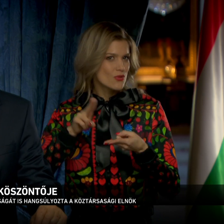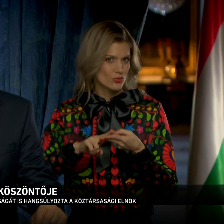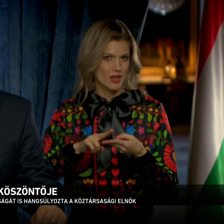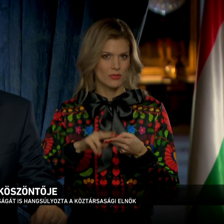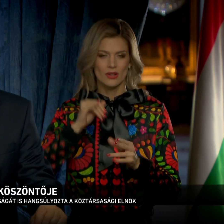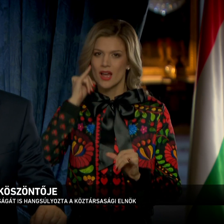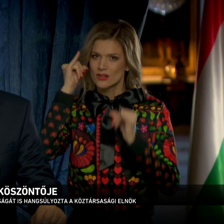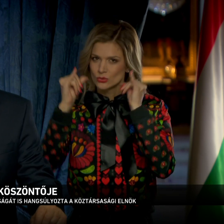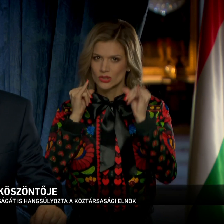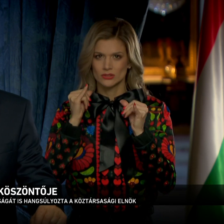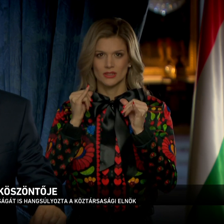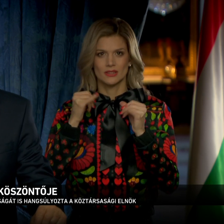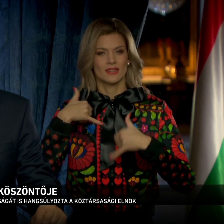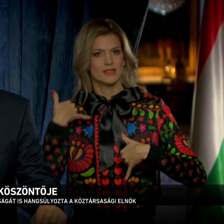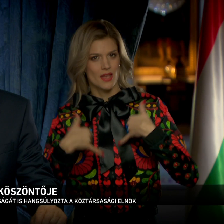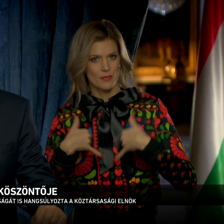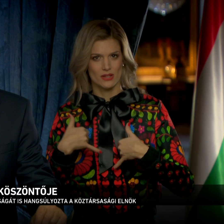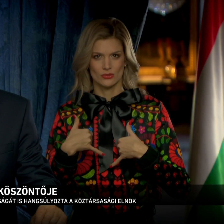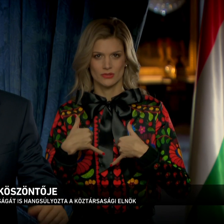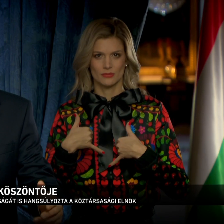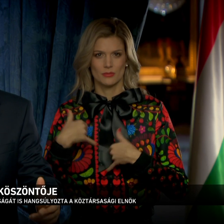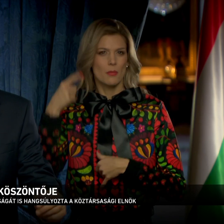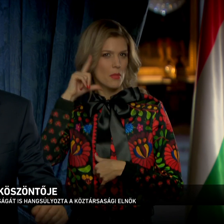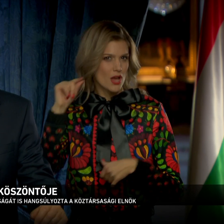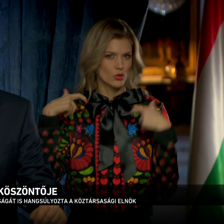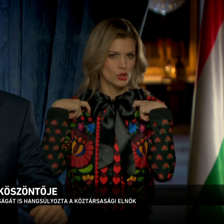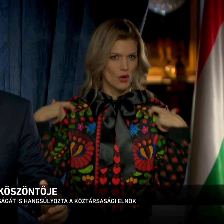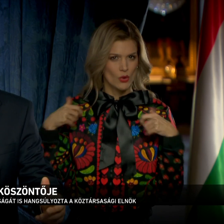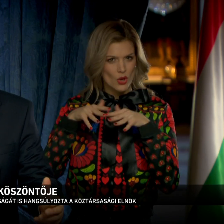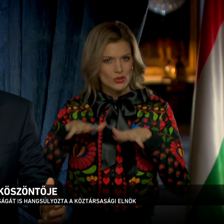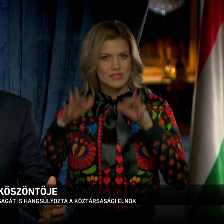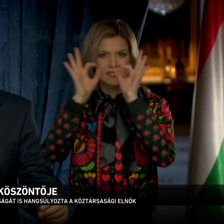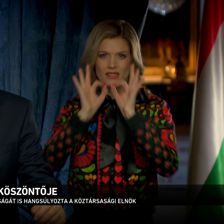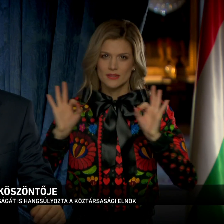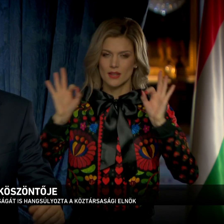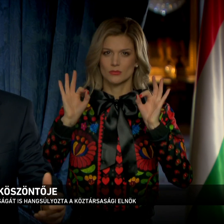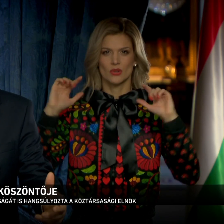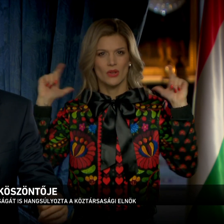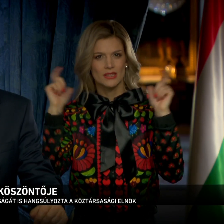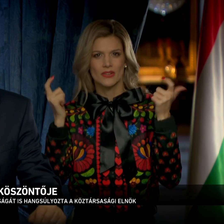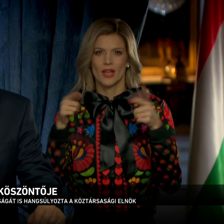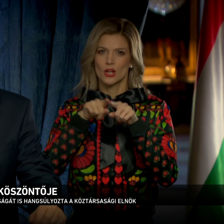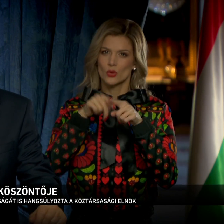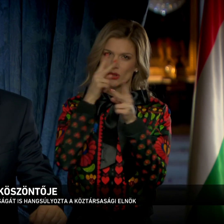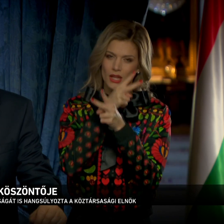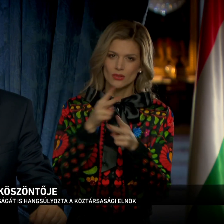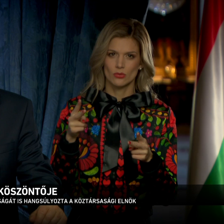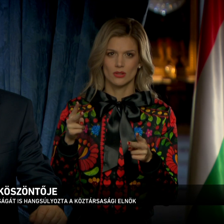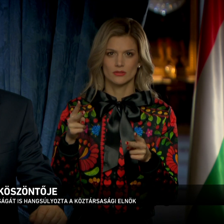Lehet-e ünnepelni, elutazni, táborozni? Mehetünk-e szalagavatóra, színházba, fesztiválra, rokont